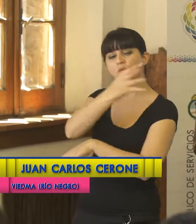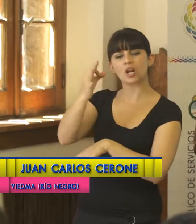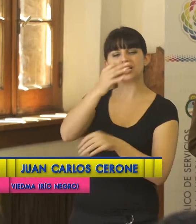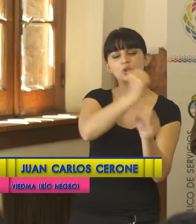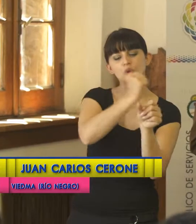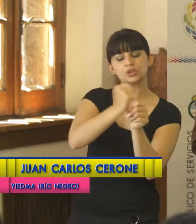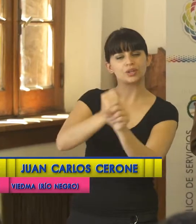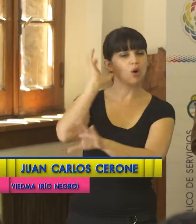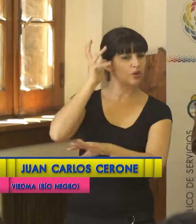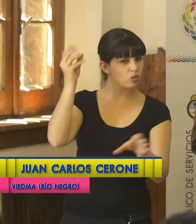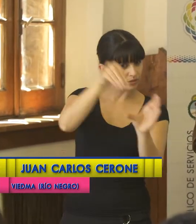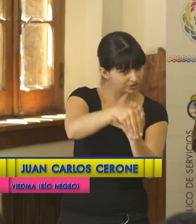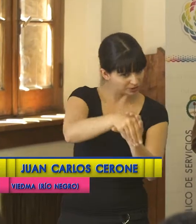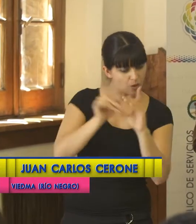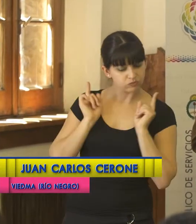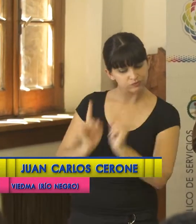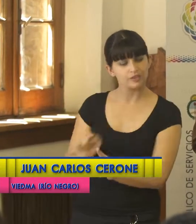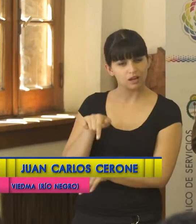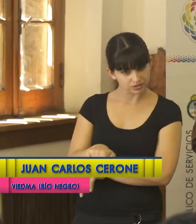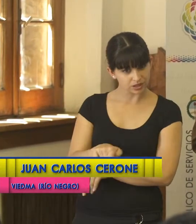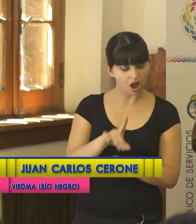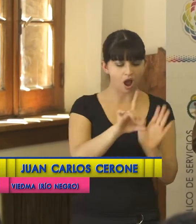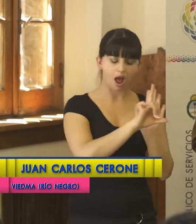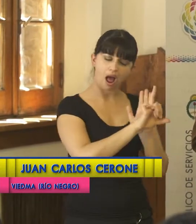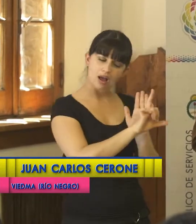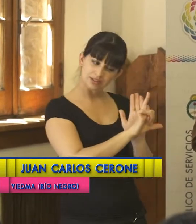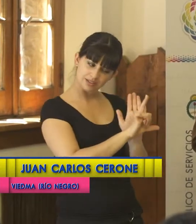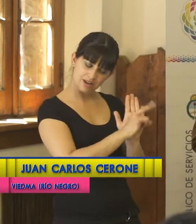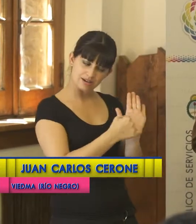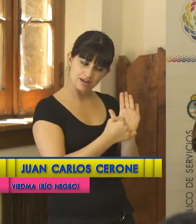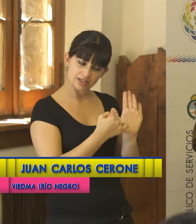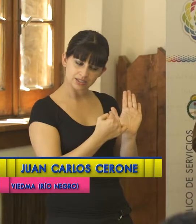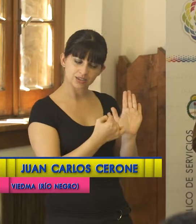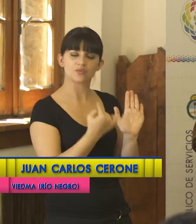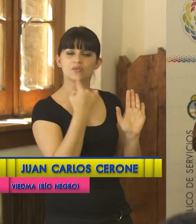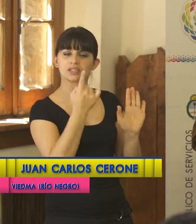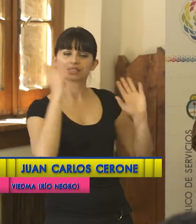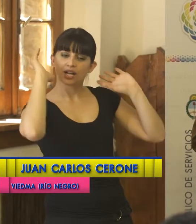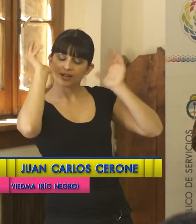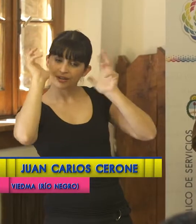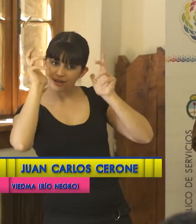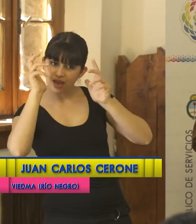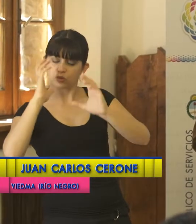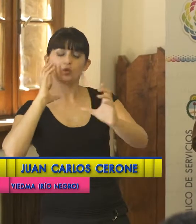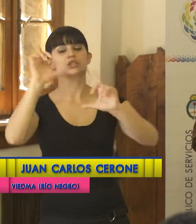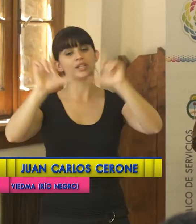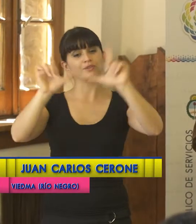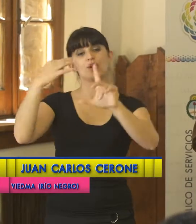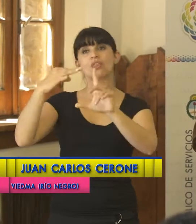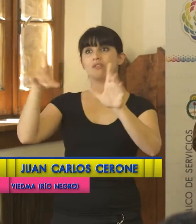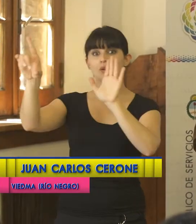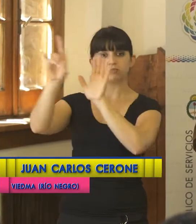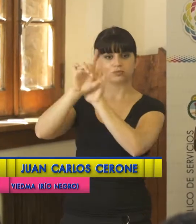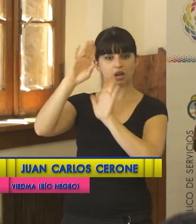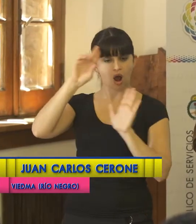sabemos que esta ley de comunicación nos va a permitir legalizar los medios de difusión pero no debe pero no debemos